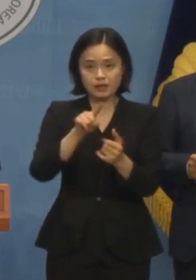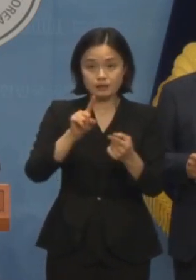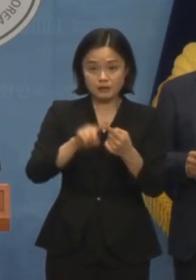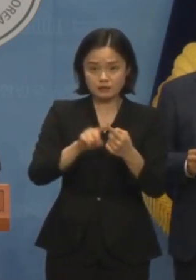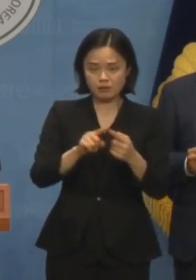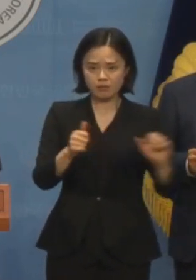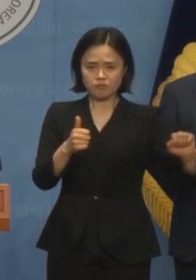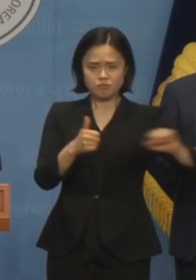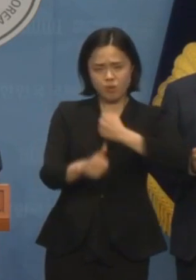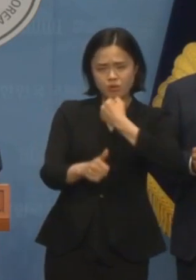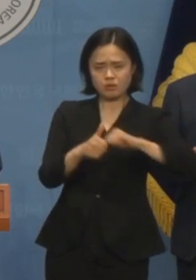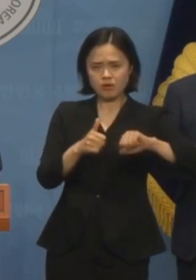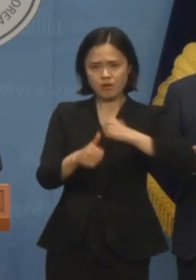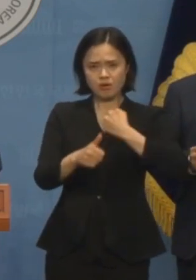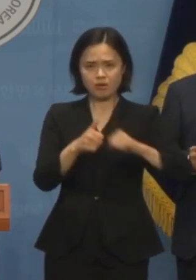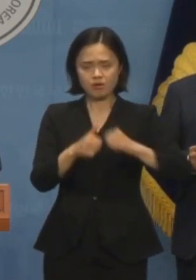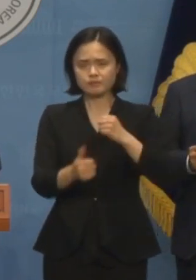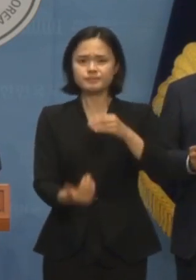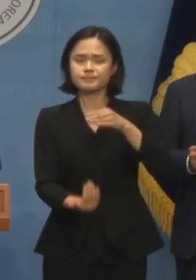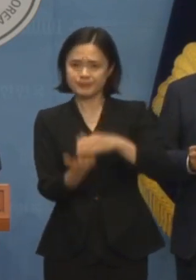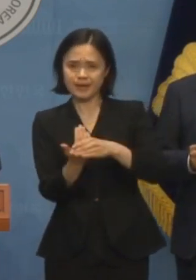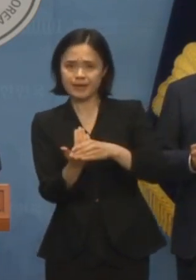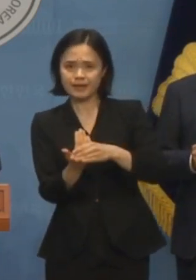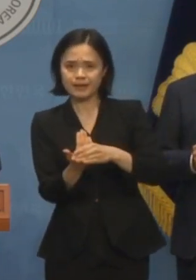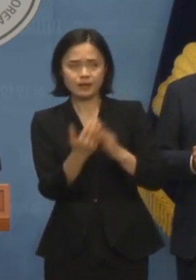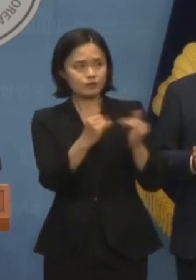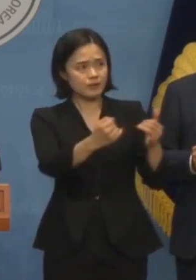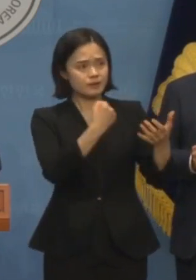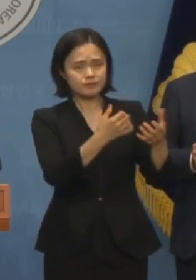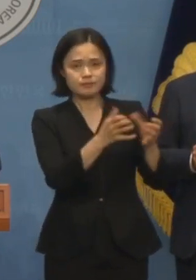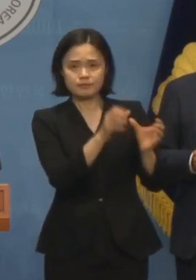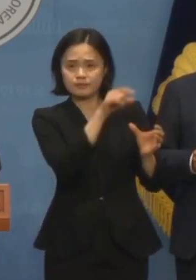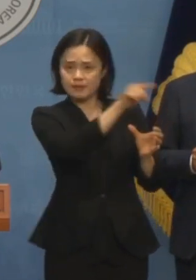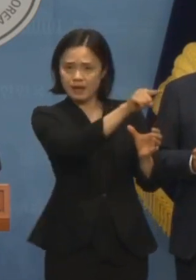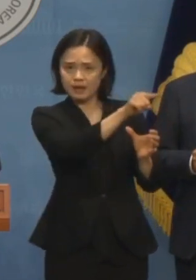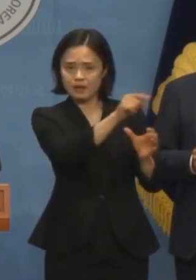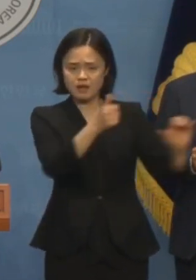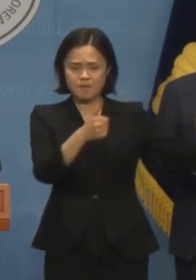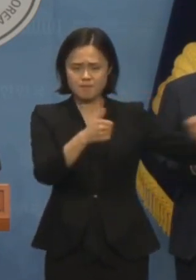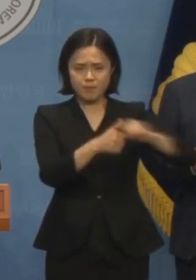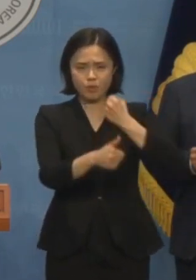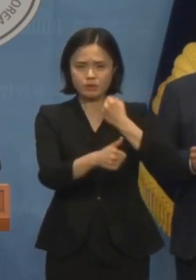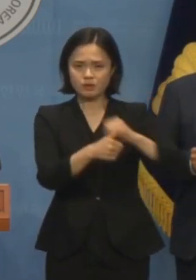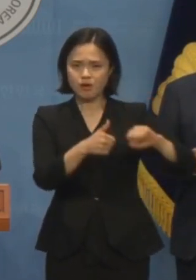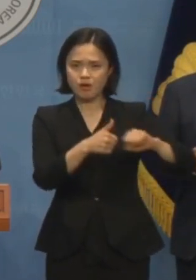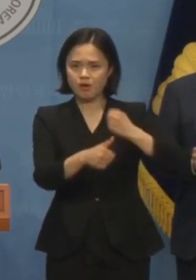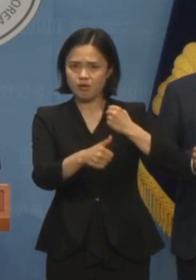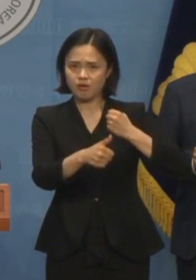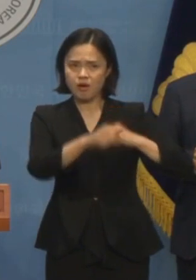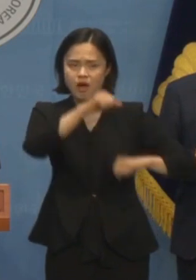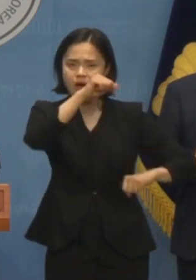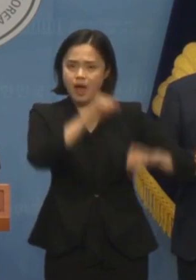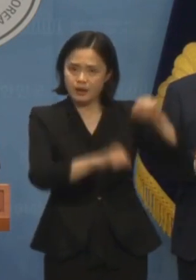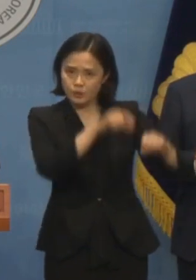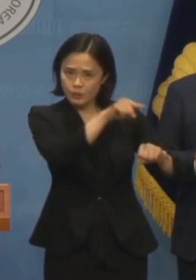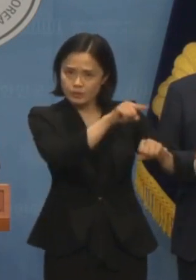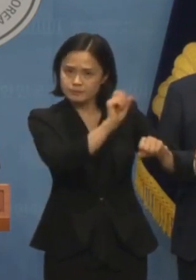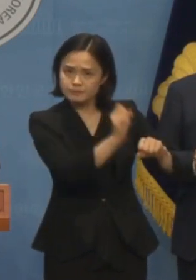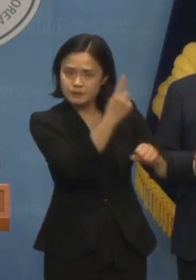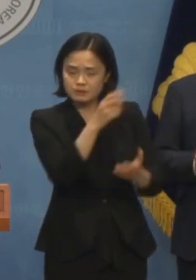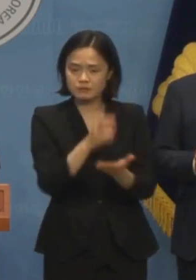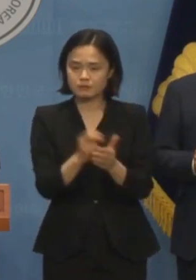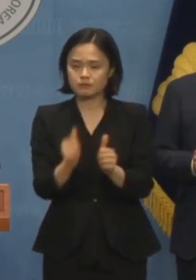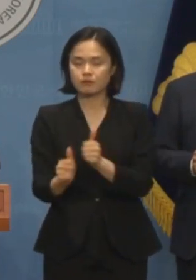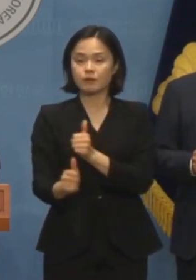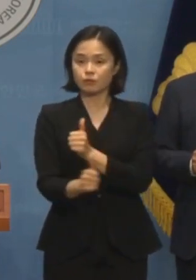폭력을 행사했습니다. 국민의힘의 집단 폭력으로 법사위원들은 물론